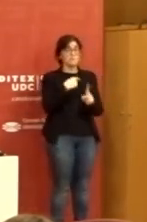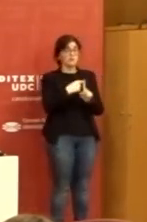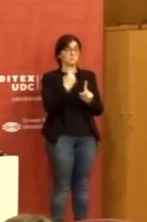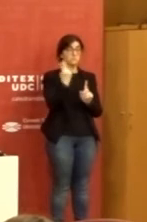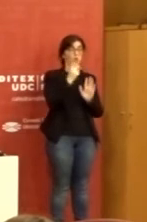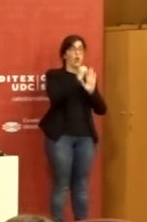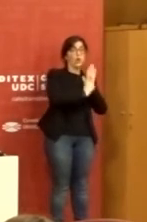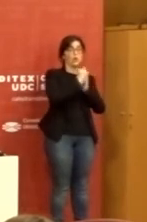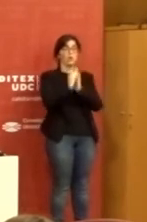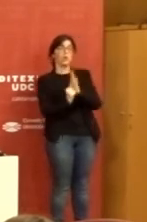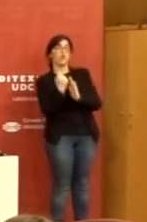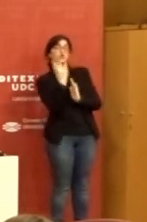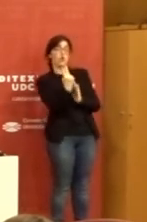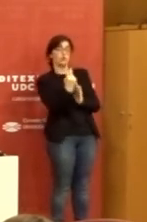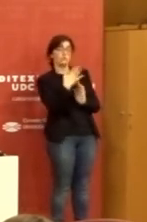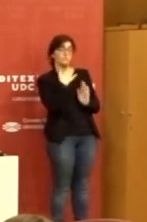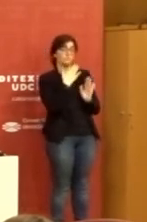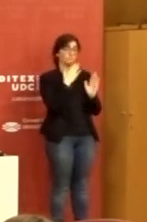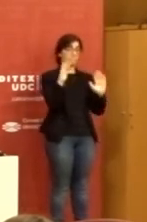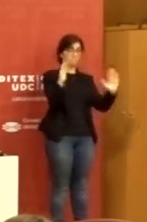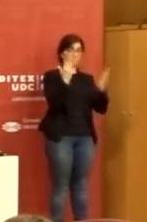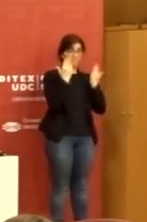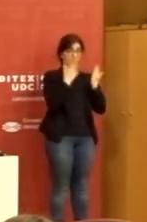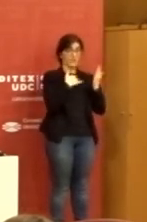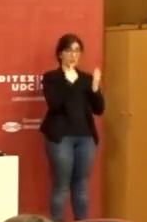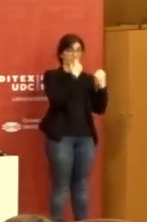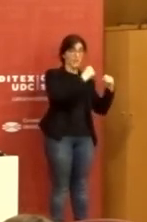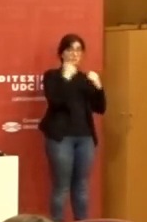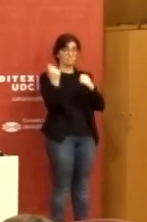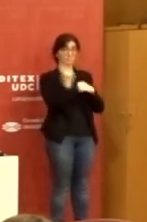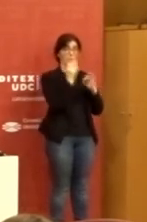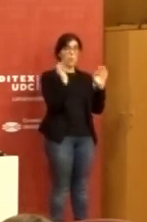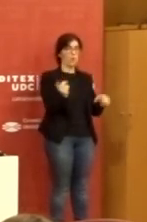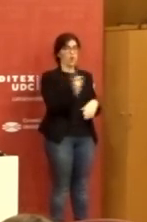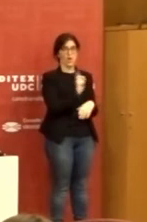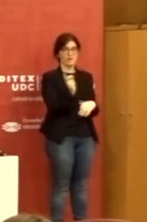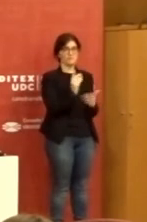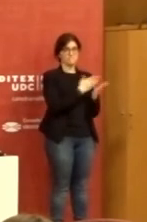programas, el de tienda y el de oficina, no son en prácticas idénticas y no tenemos a las mismas empresas, ¿no? Entonces,